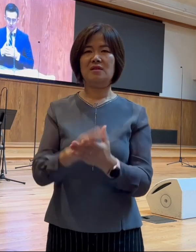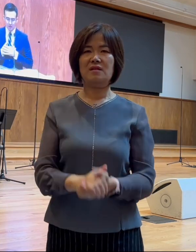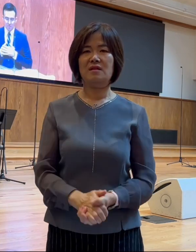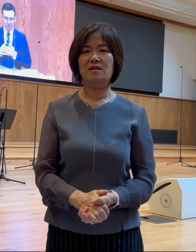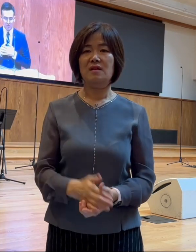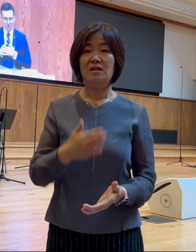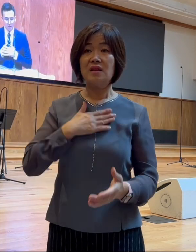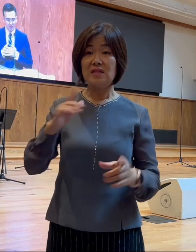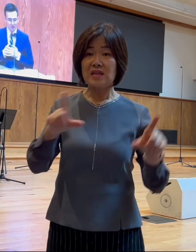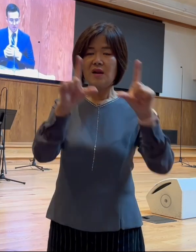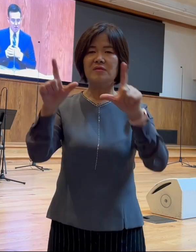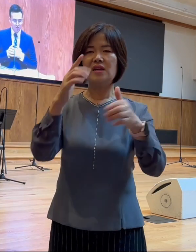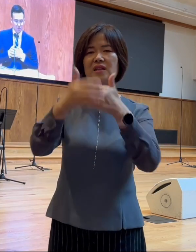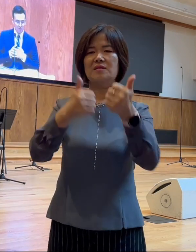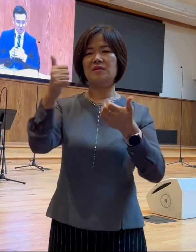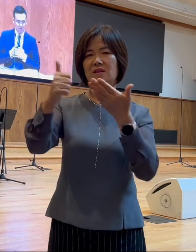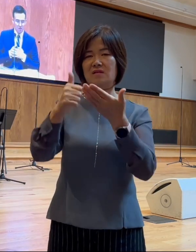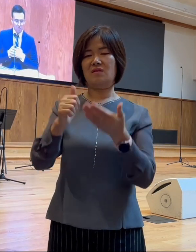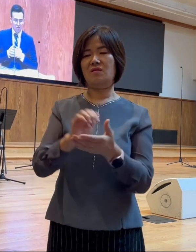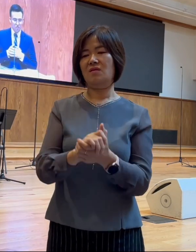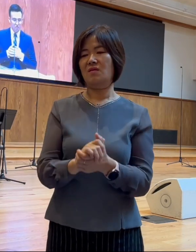내 삶은 하나님께서